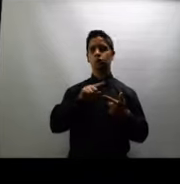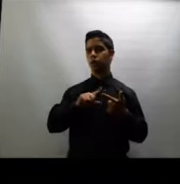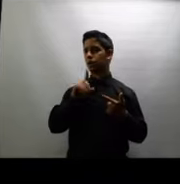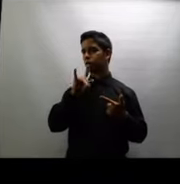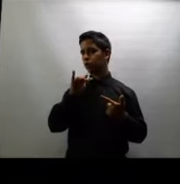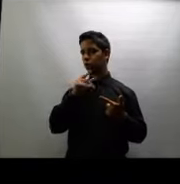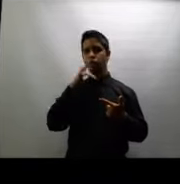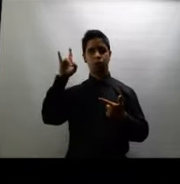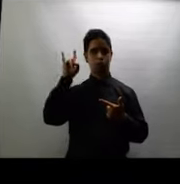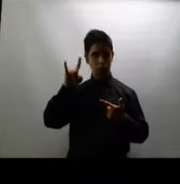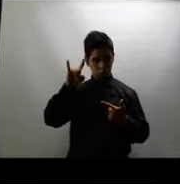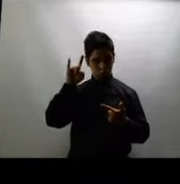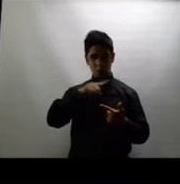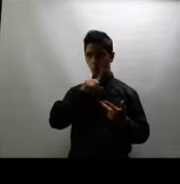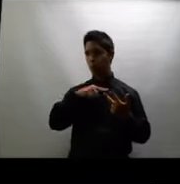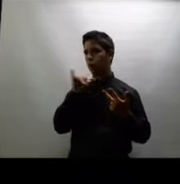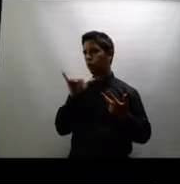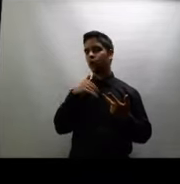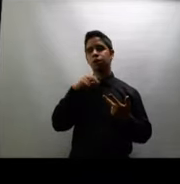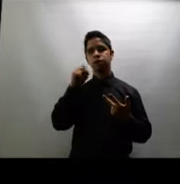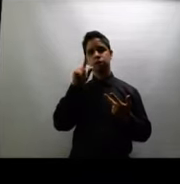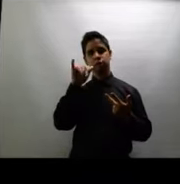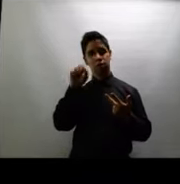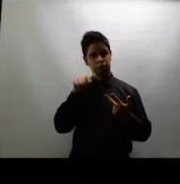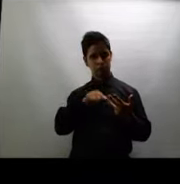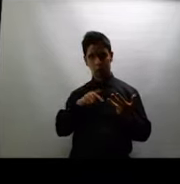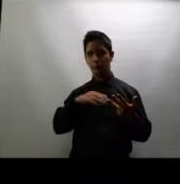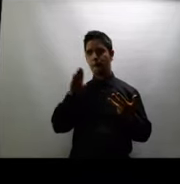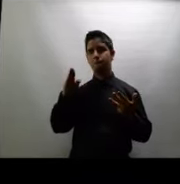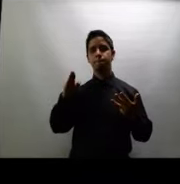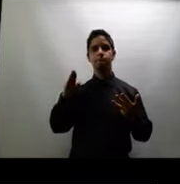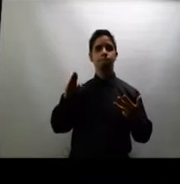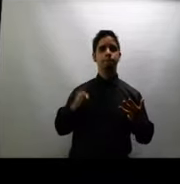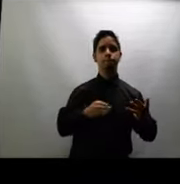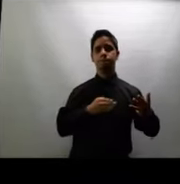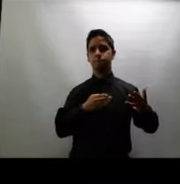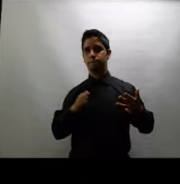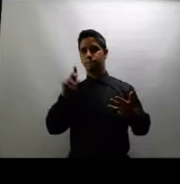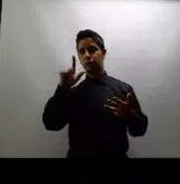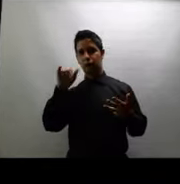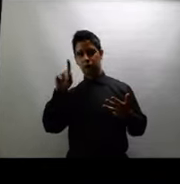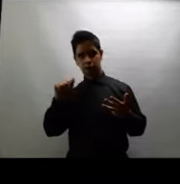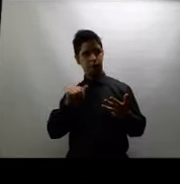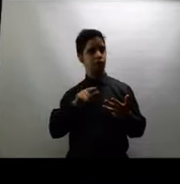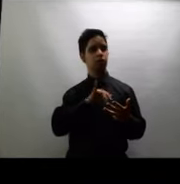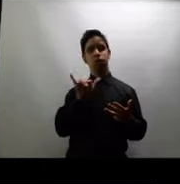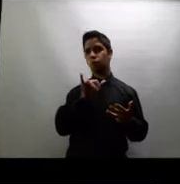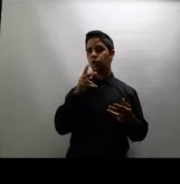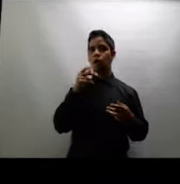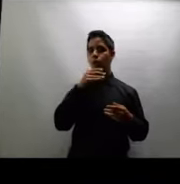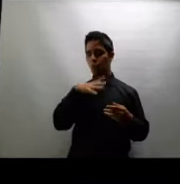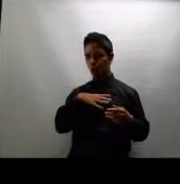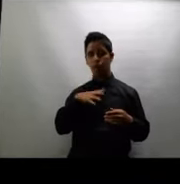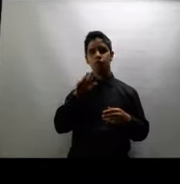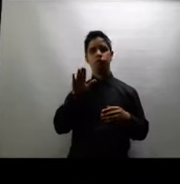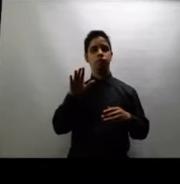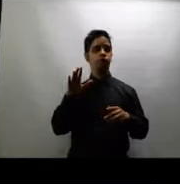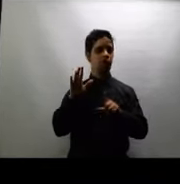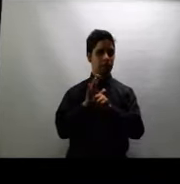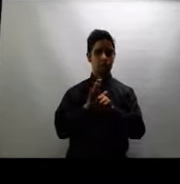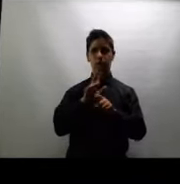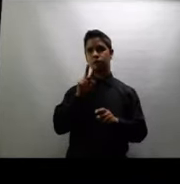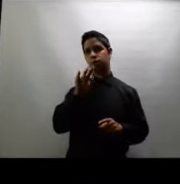discos de rock, de salsa, baladas, todo eso va a haber allí. Y las fanáticas de Víctor Manuel, de Marc Anthony, hay